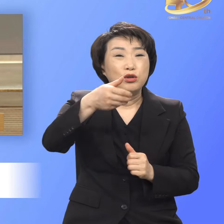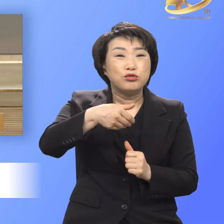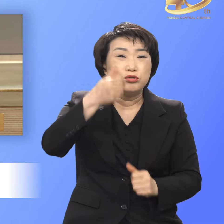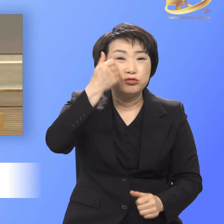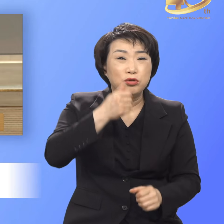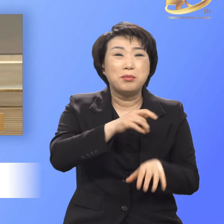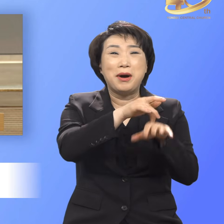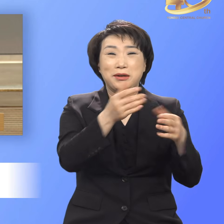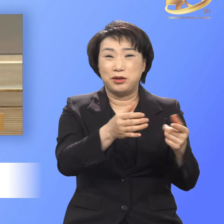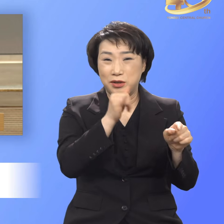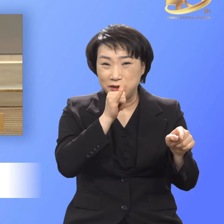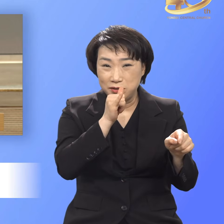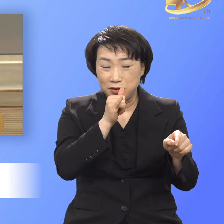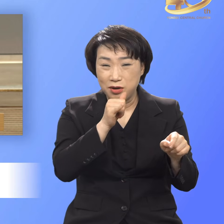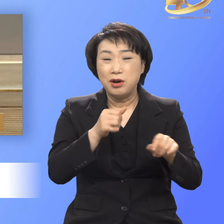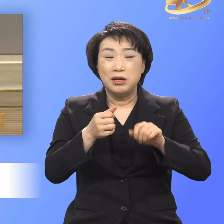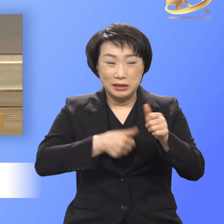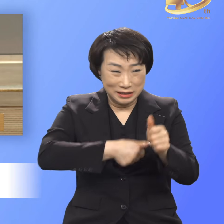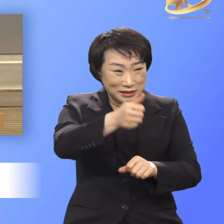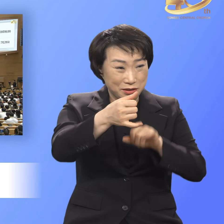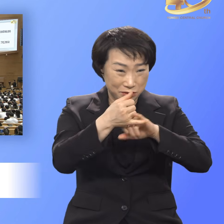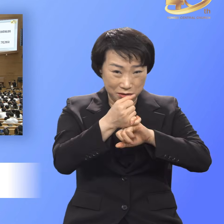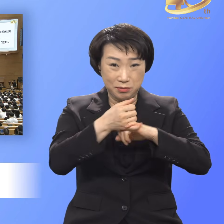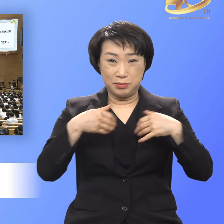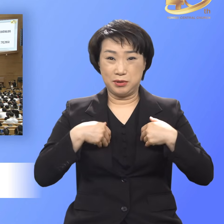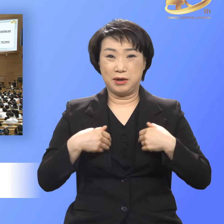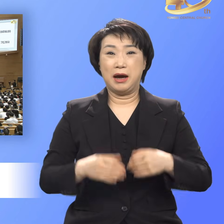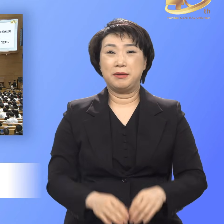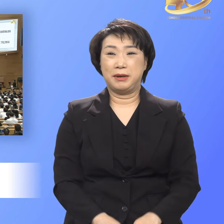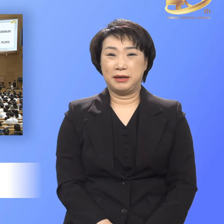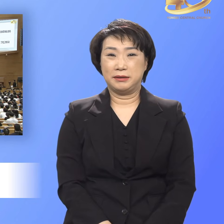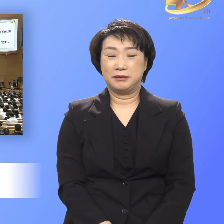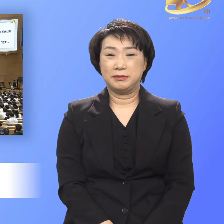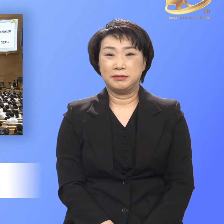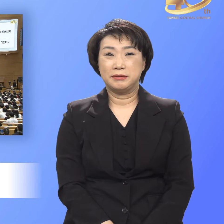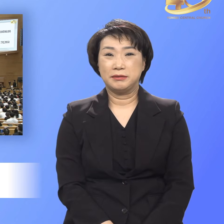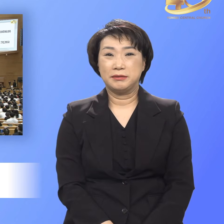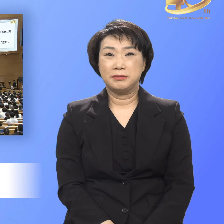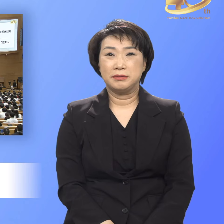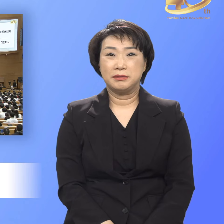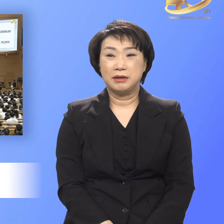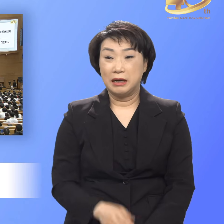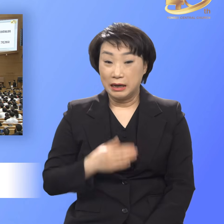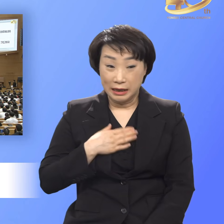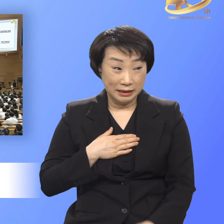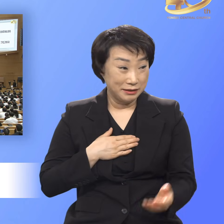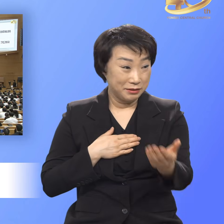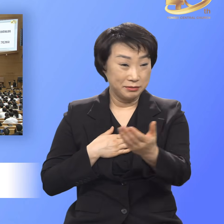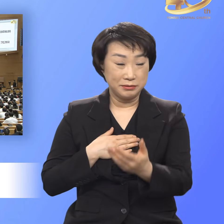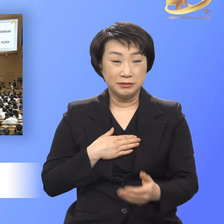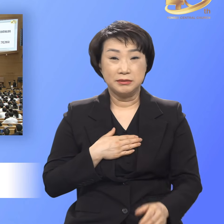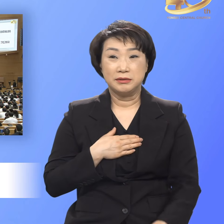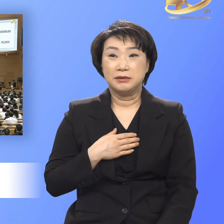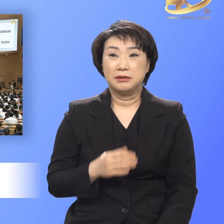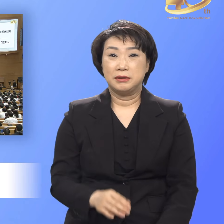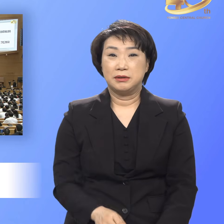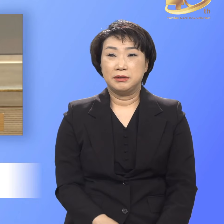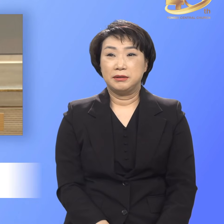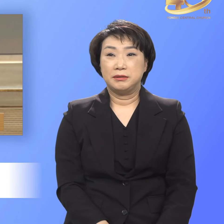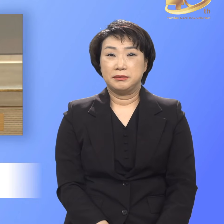마귀 역사야. 반드시 이겨야 된다 이 말. 무슨 말인지 알아요?